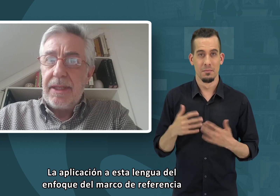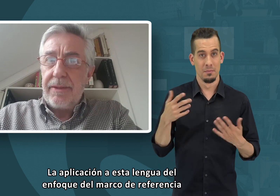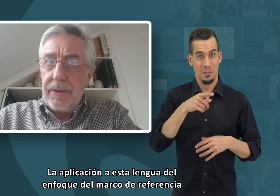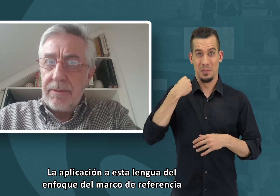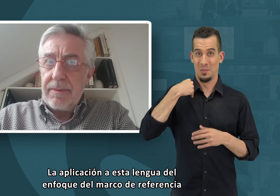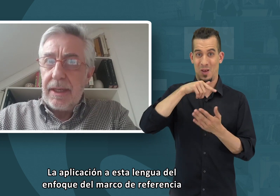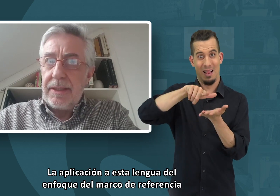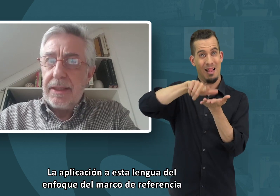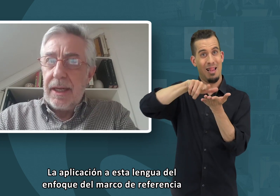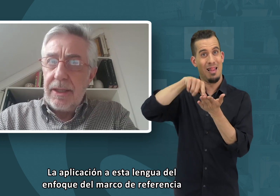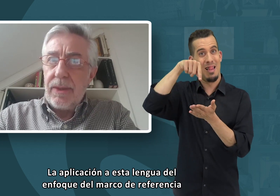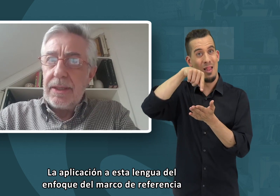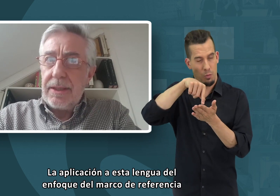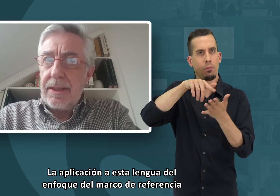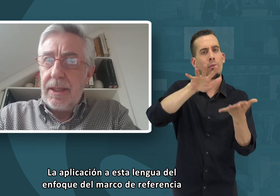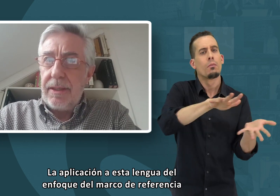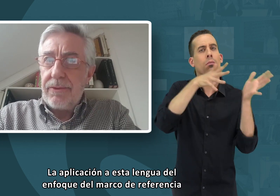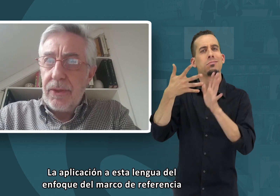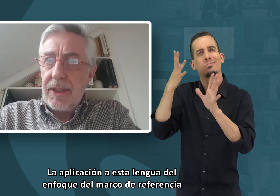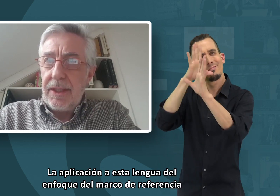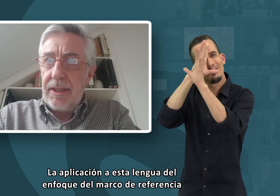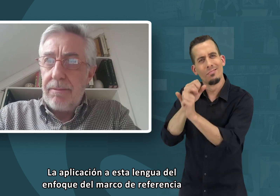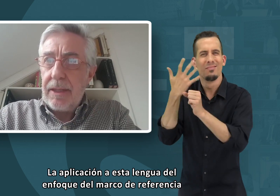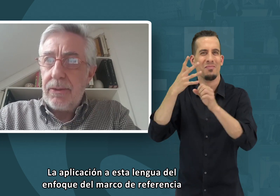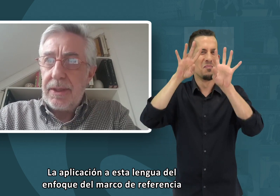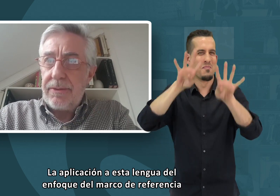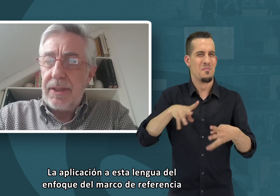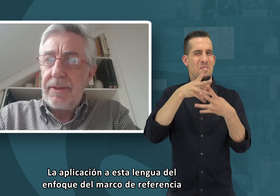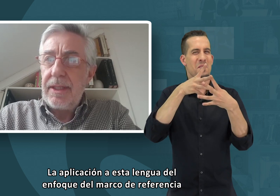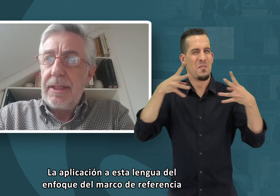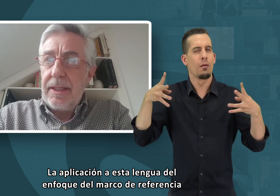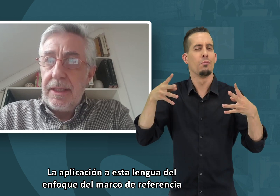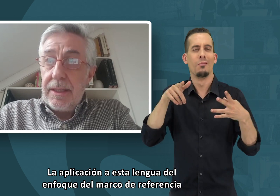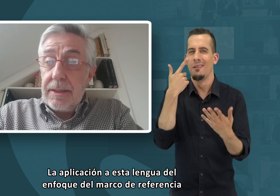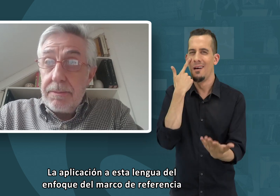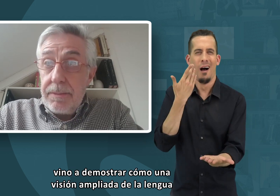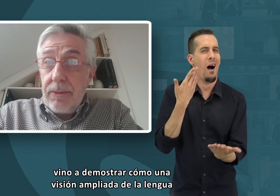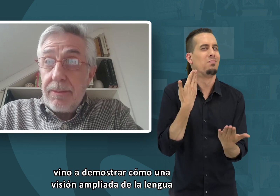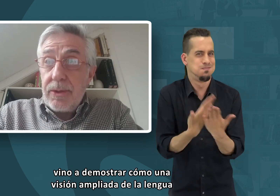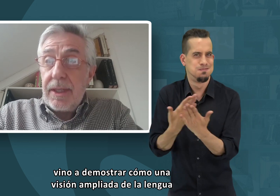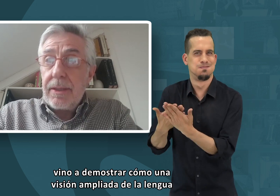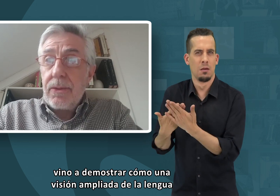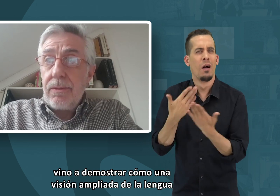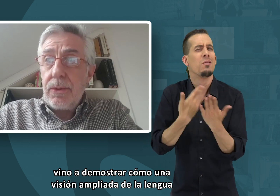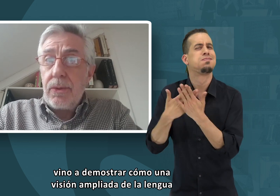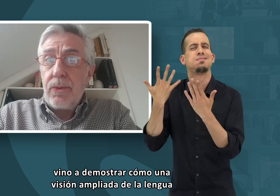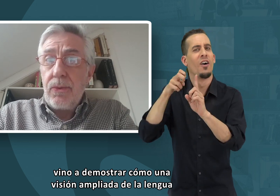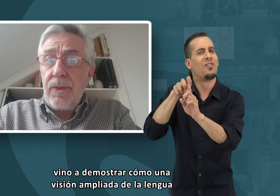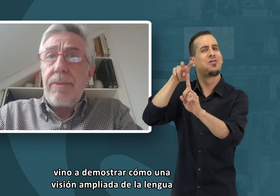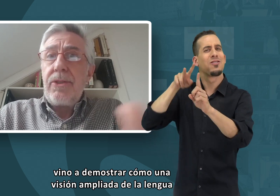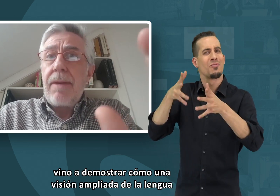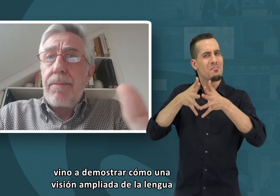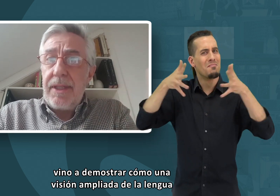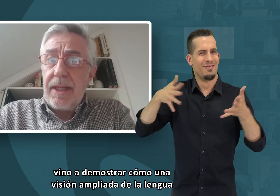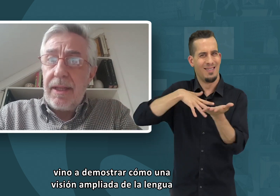La aplicación a esta lengua del enfoque del marco de referencia vino a demostrar cómo